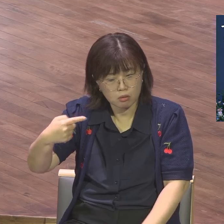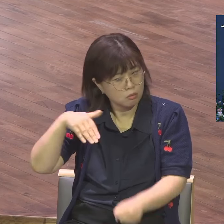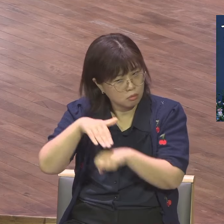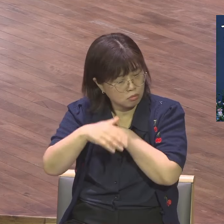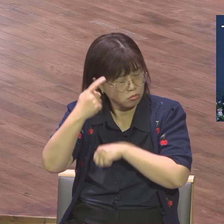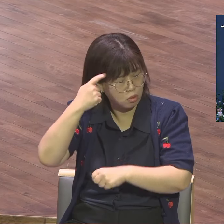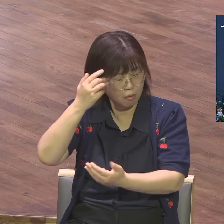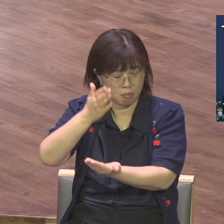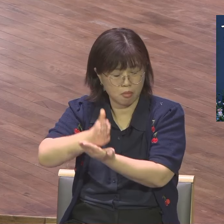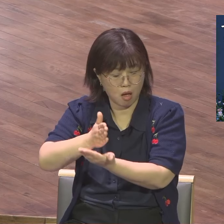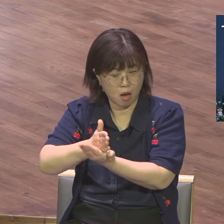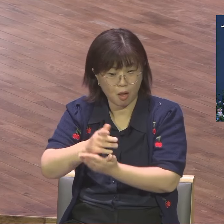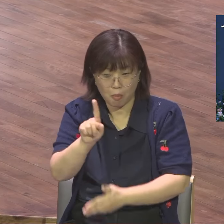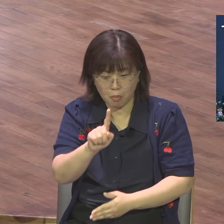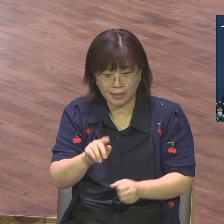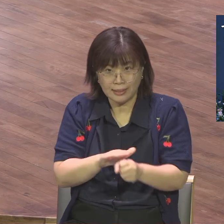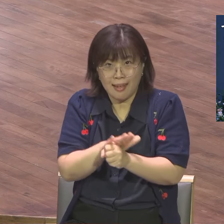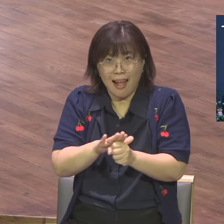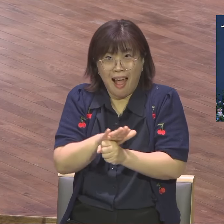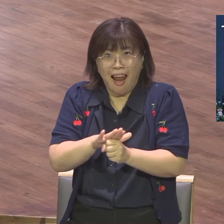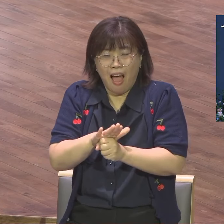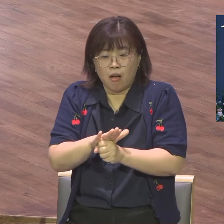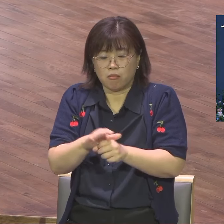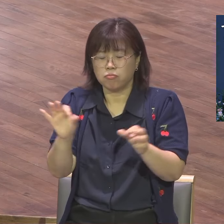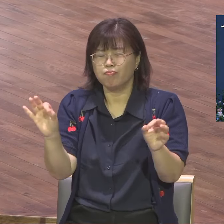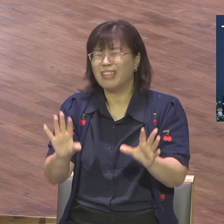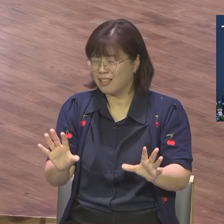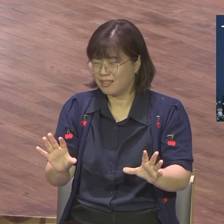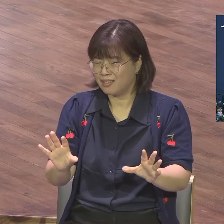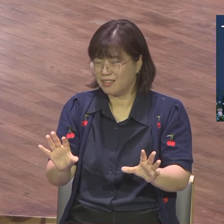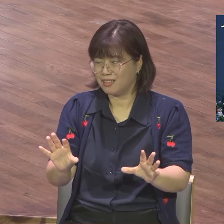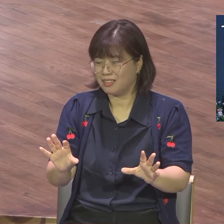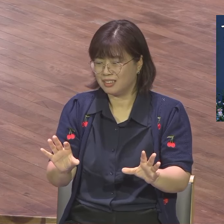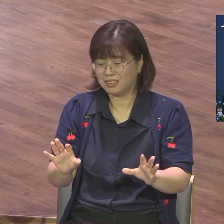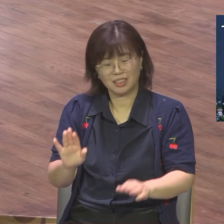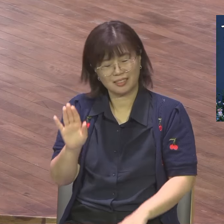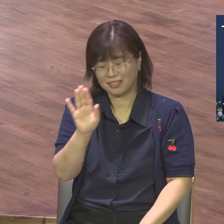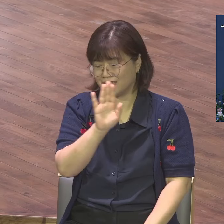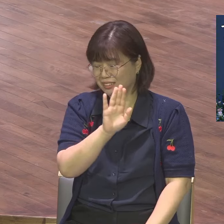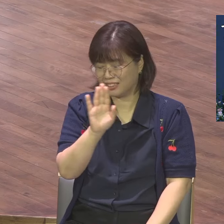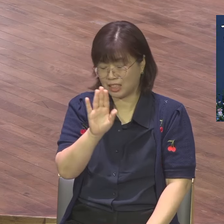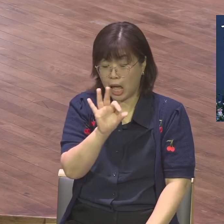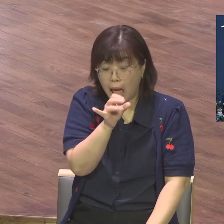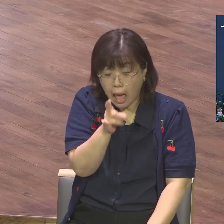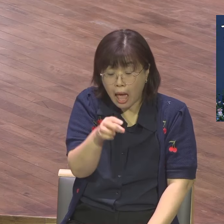말씀은 전도서에서 뭐라 그랬습니까? 육신적인 에로스의 사랑